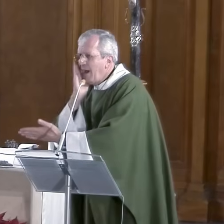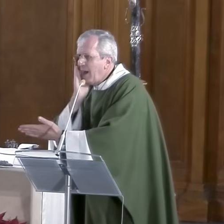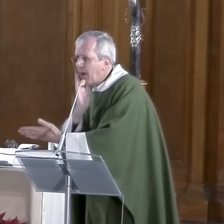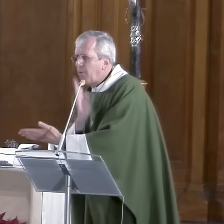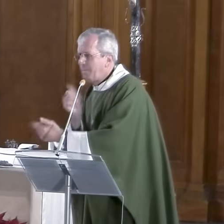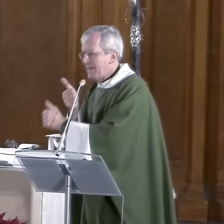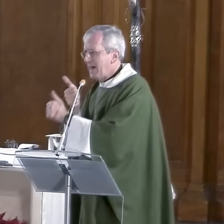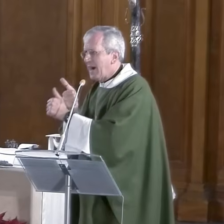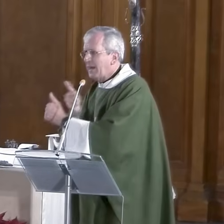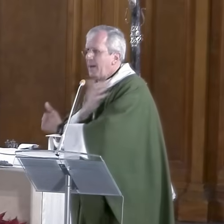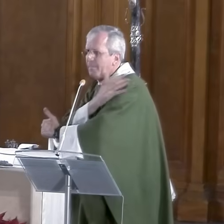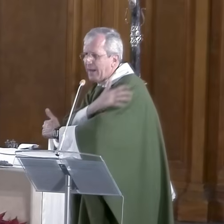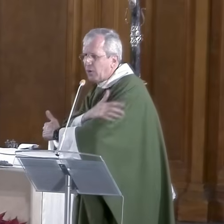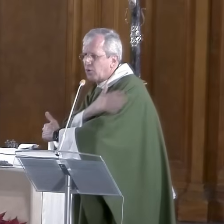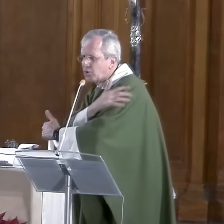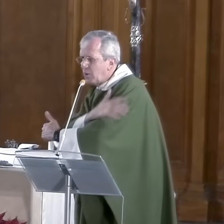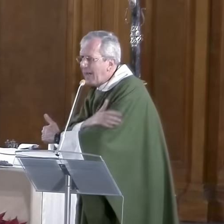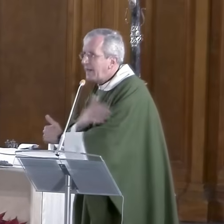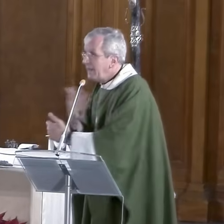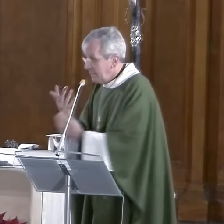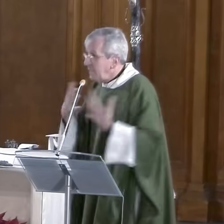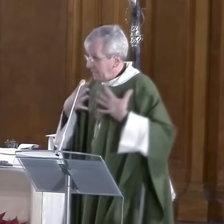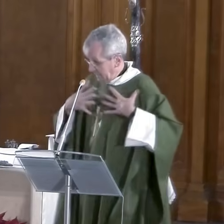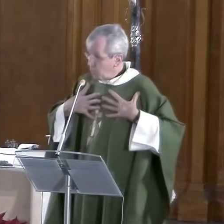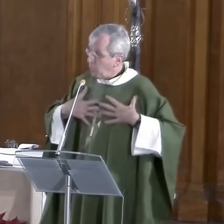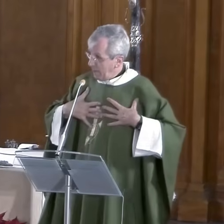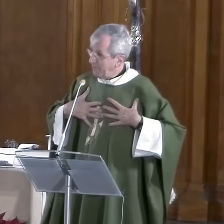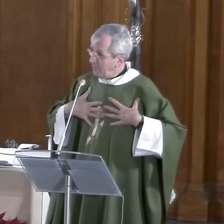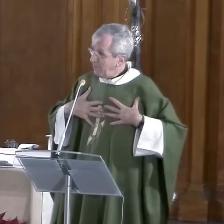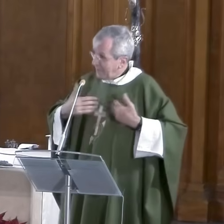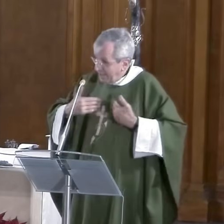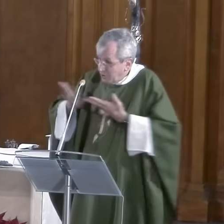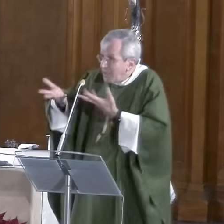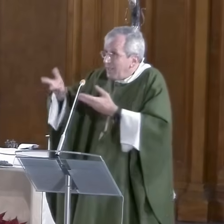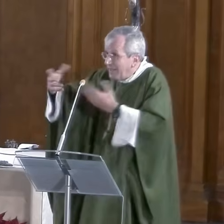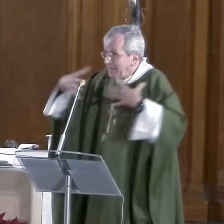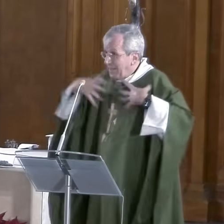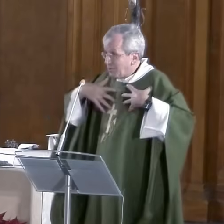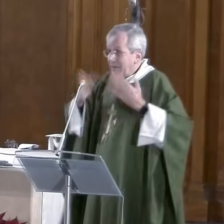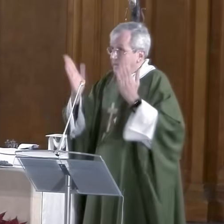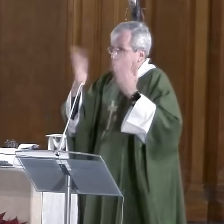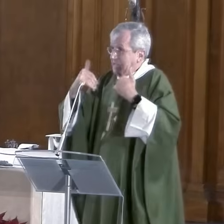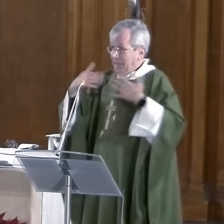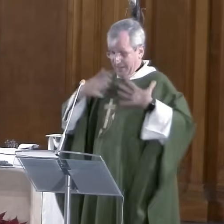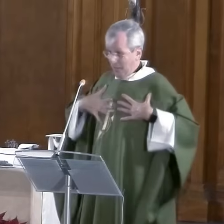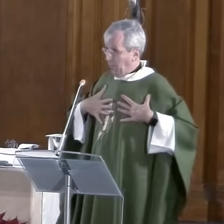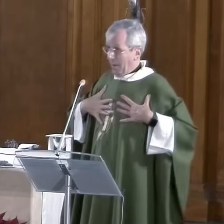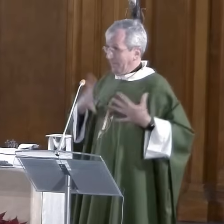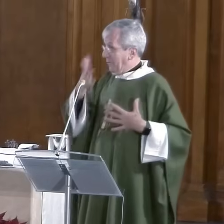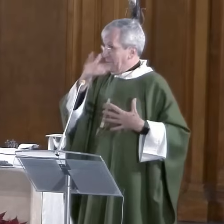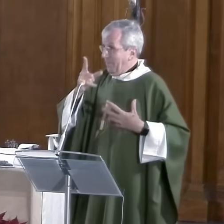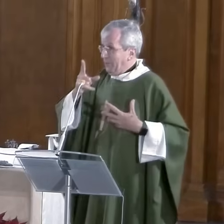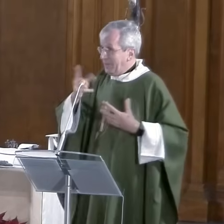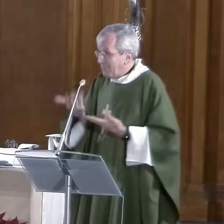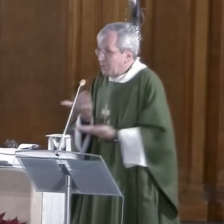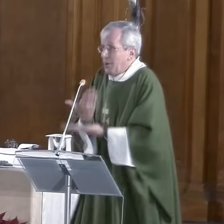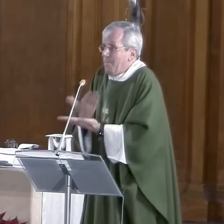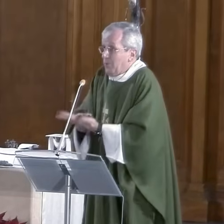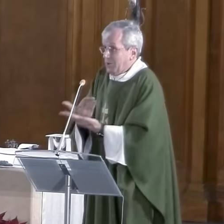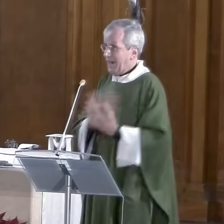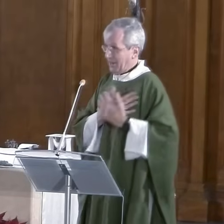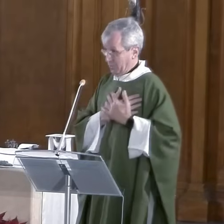para acompañar, para consolar. Es un cuerpo que nos digamos, sin el cuerpo no